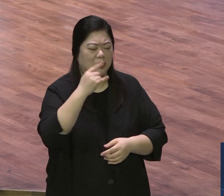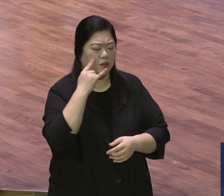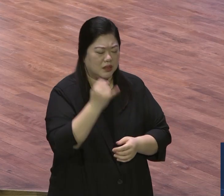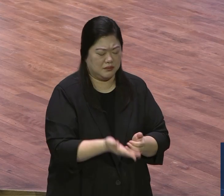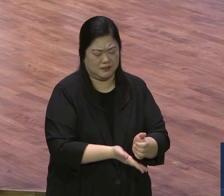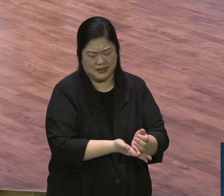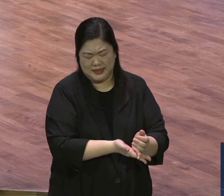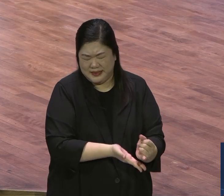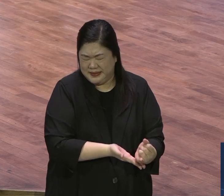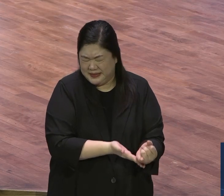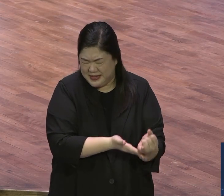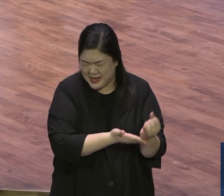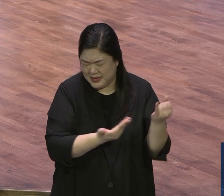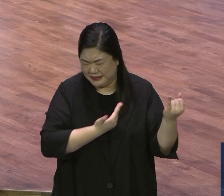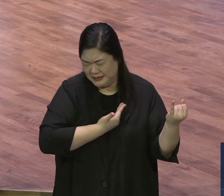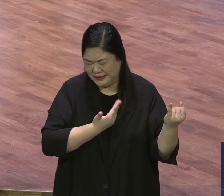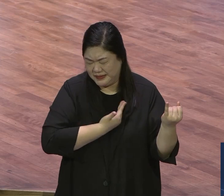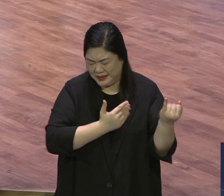어떻게 되는가